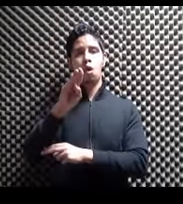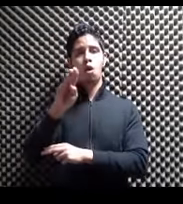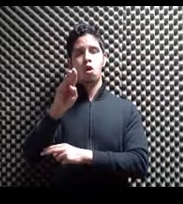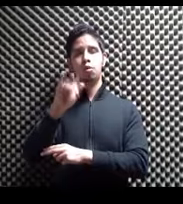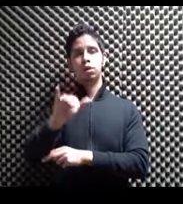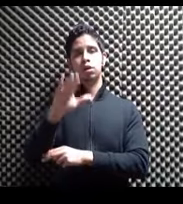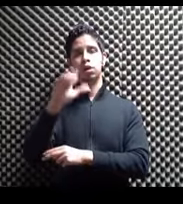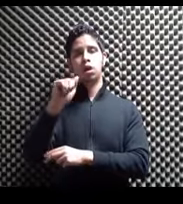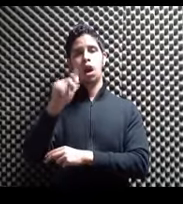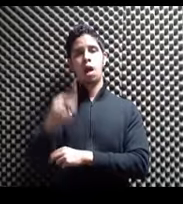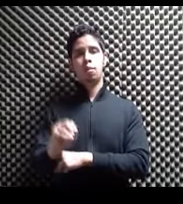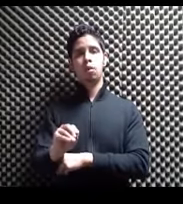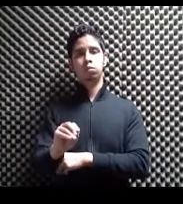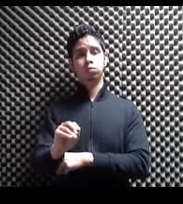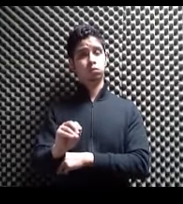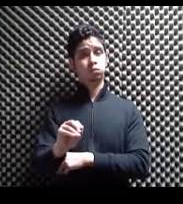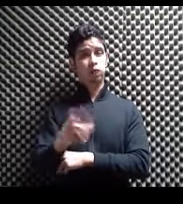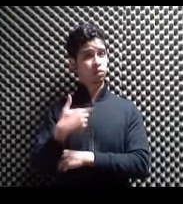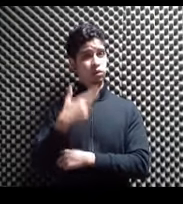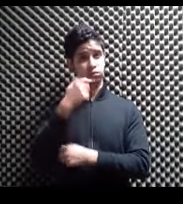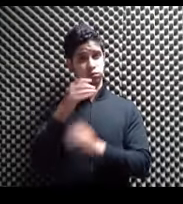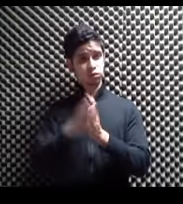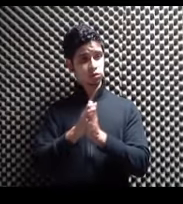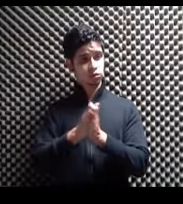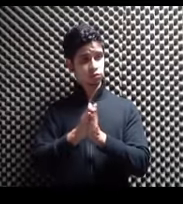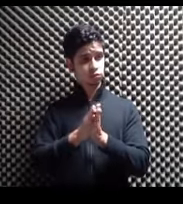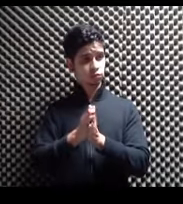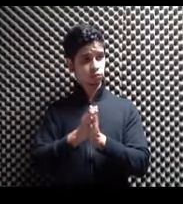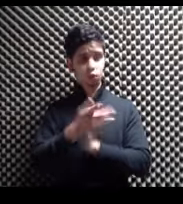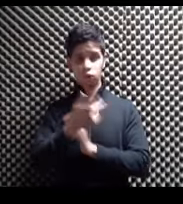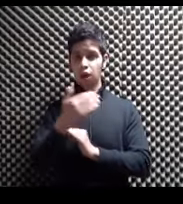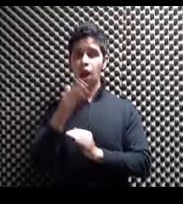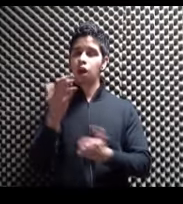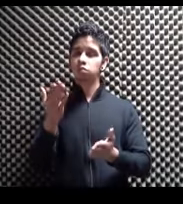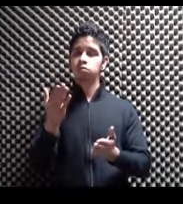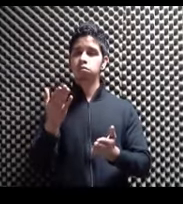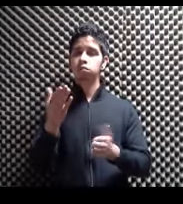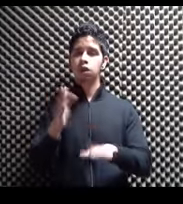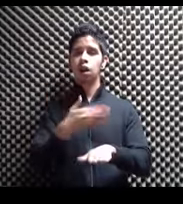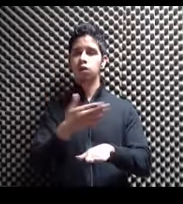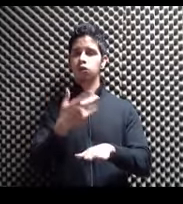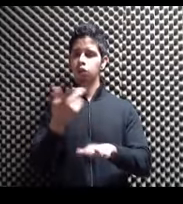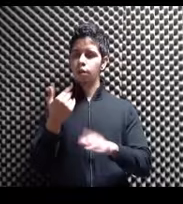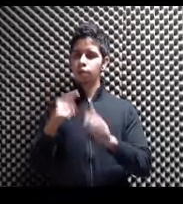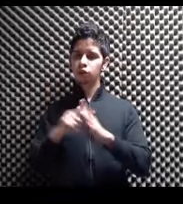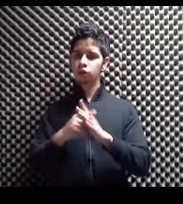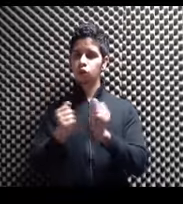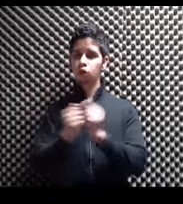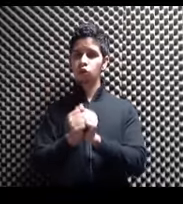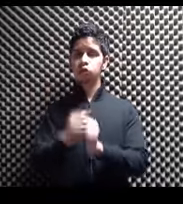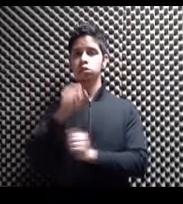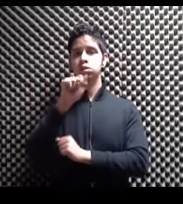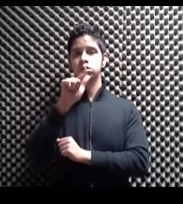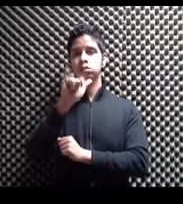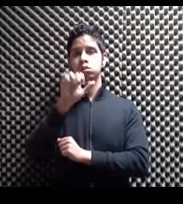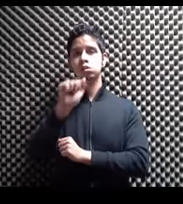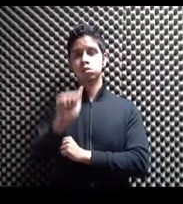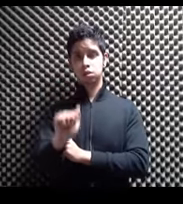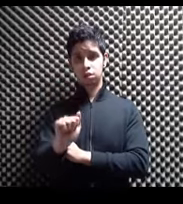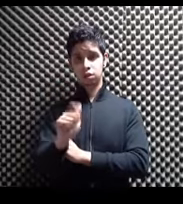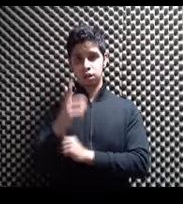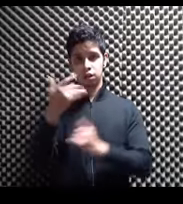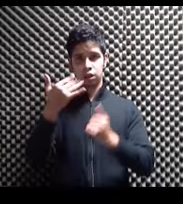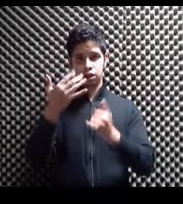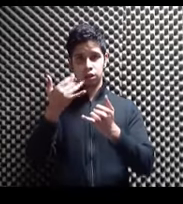Interesante. Una canción que era de la salsa y terminó siendo también interpretada por Fiel a la Vega hace unos años